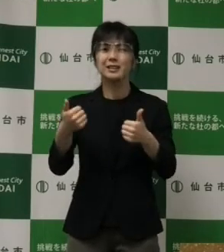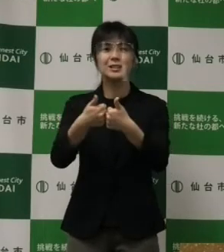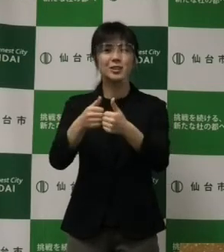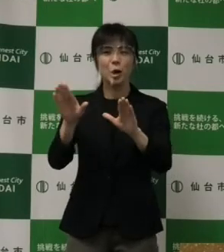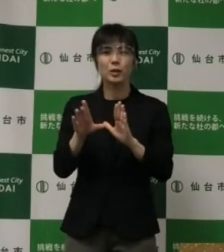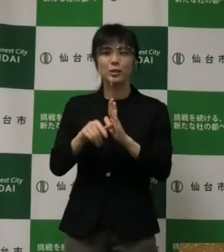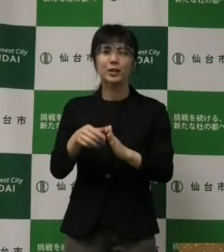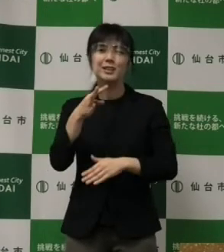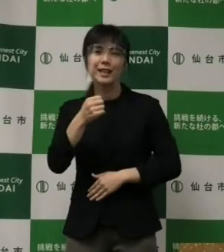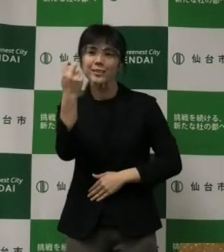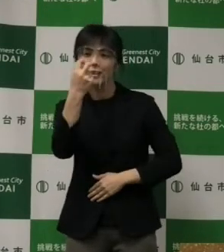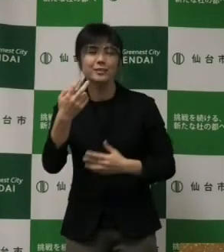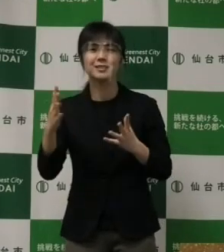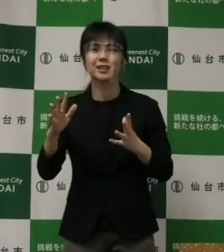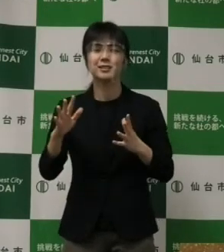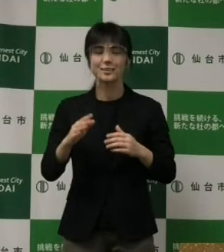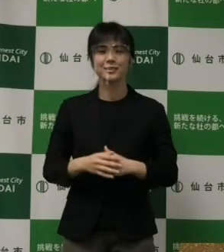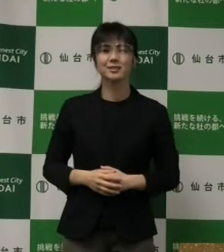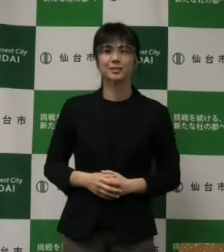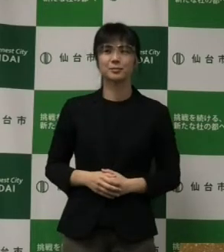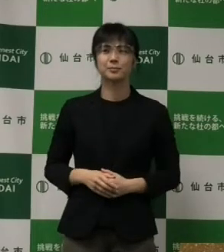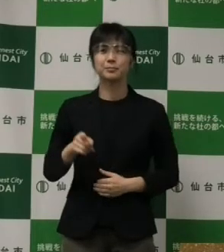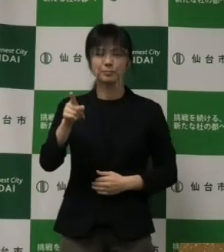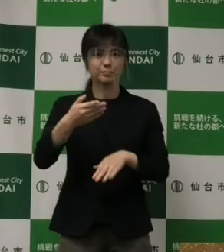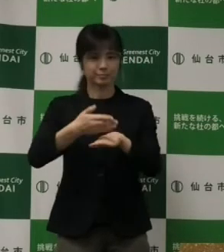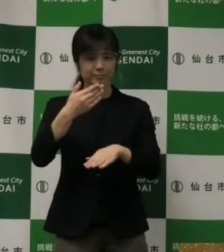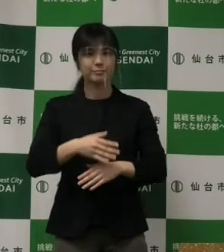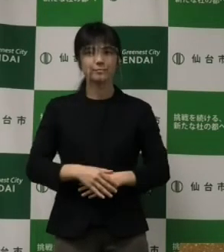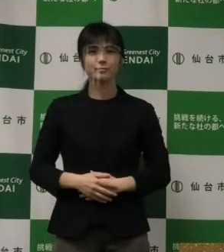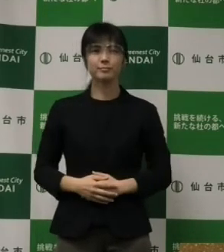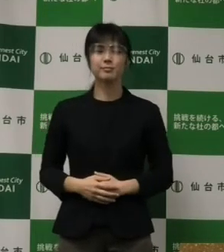ういったデータについては持ち合わせてご理解しています。 ありがとうございます